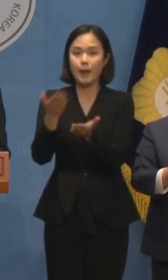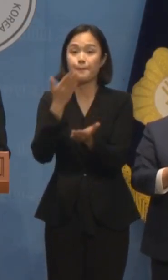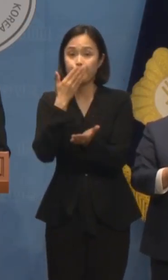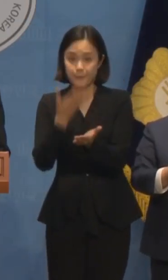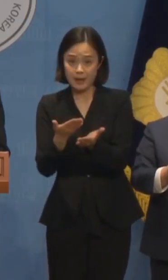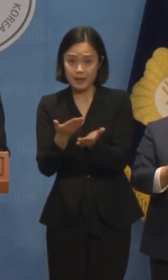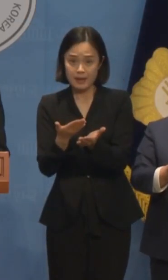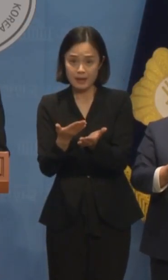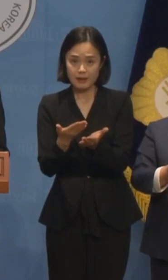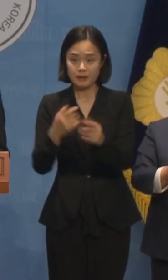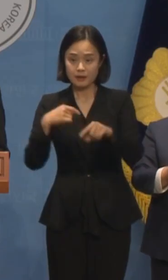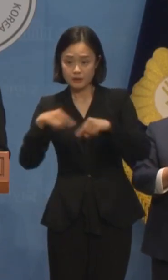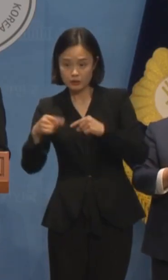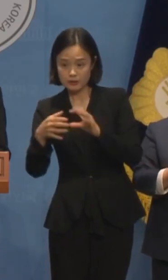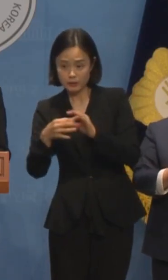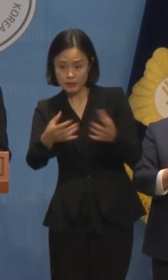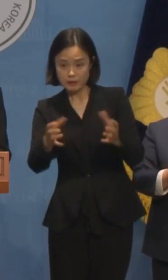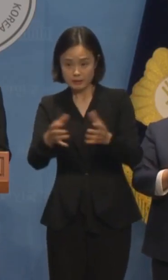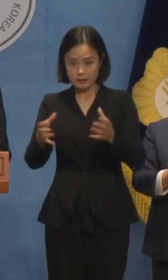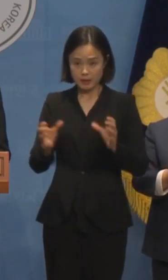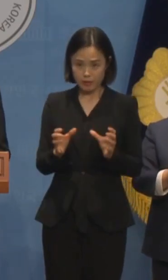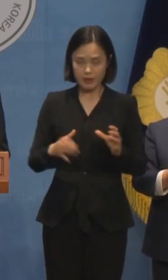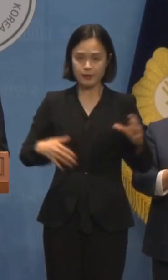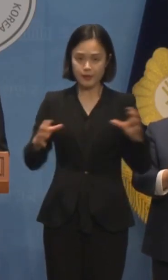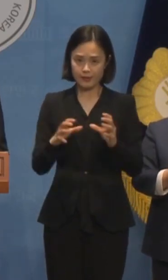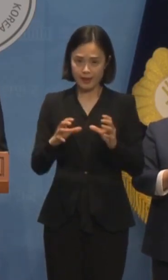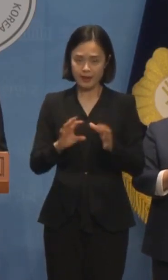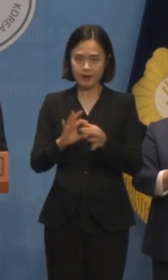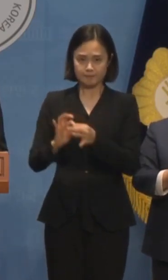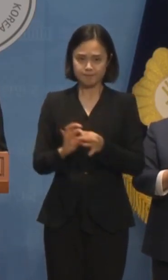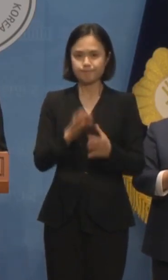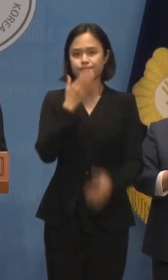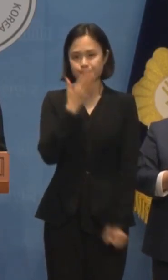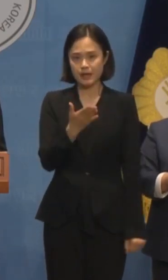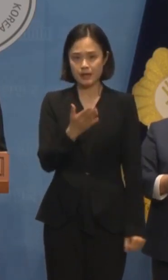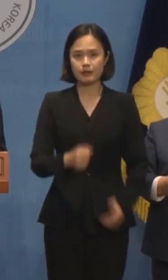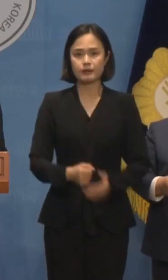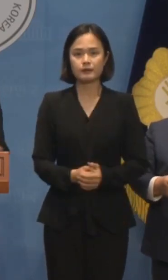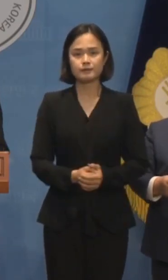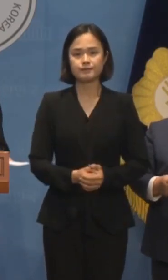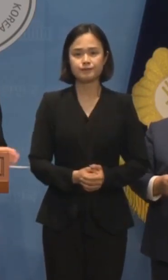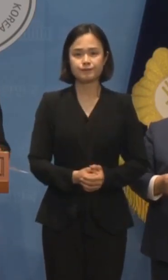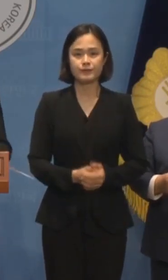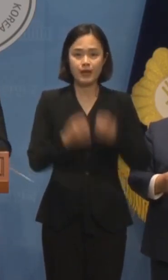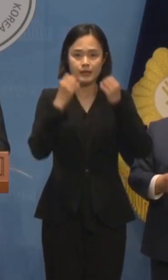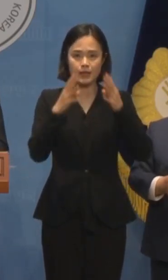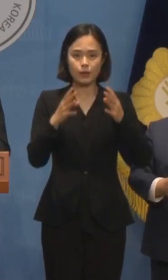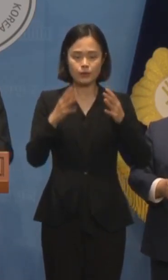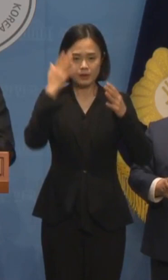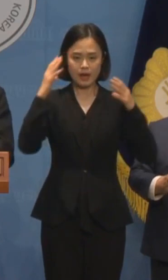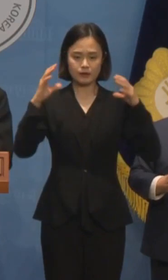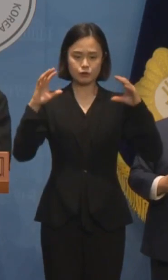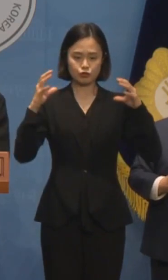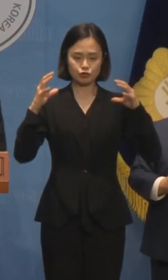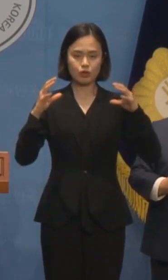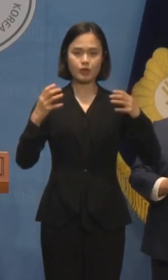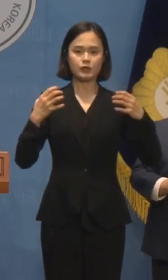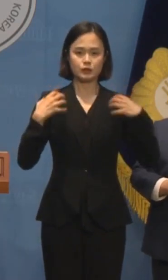세력과의 연대가 가능해질 것입니다. 이를 통해 제7공화국을 새롭게 열어낼 수